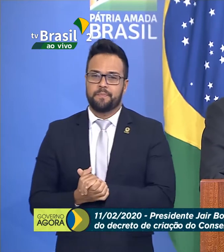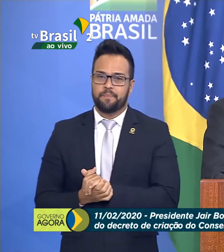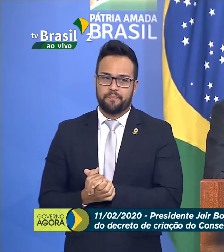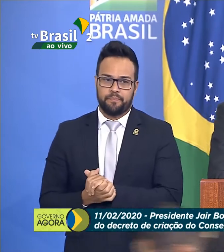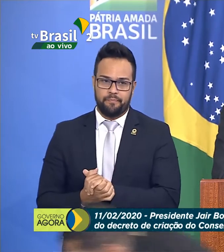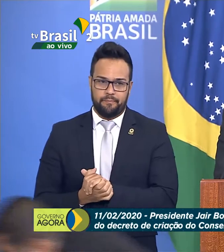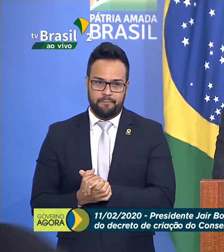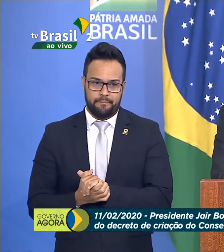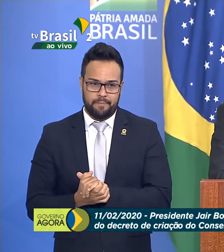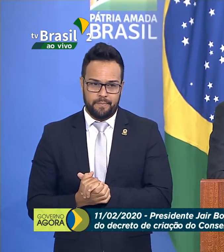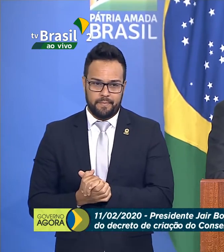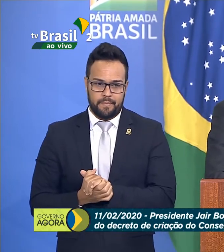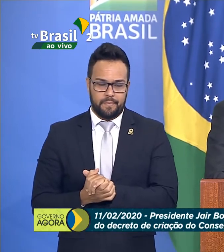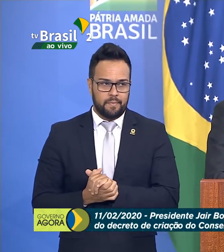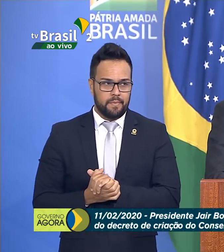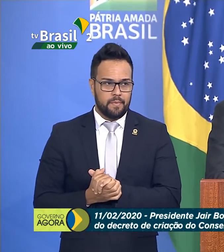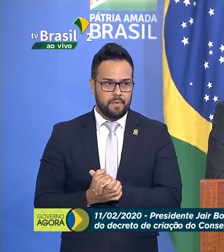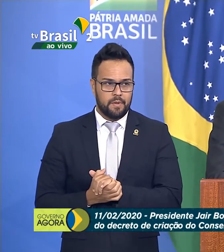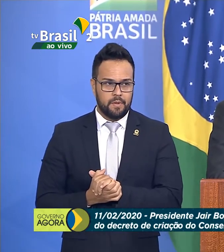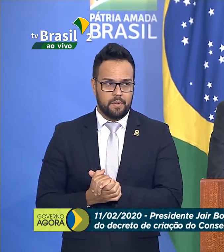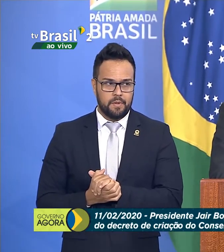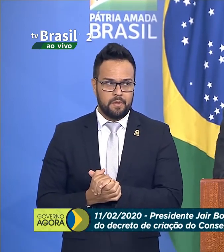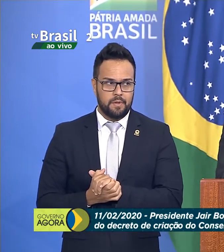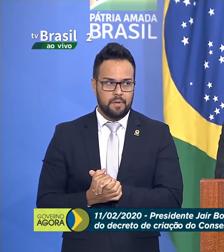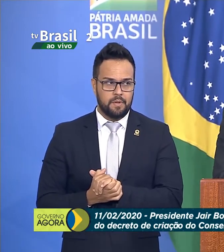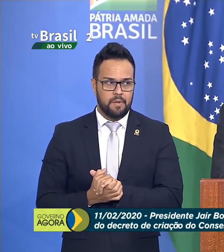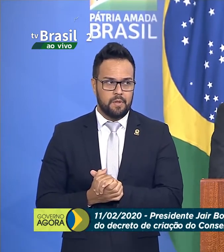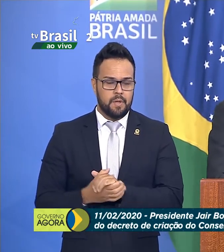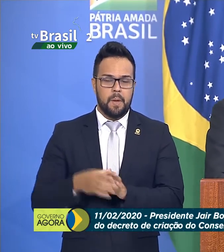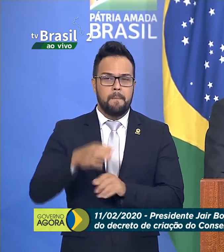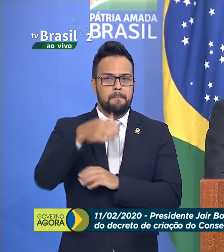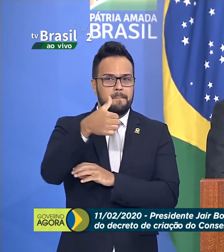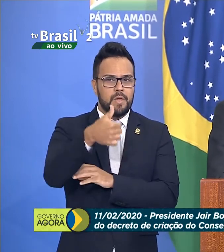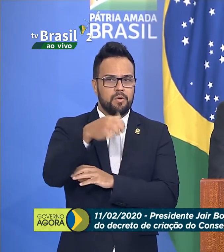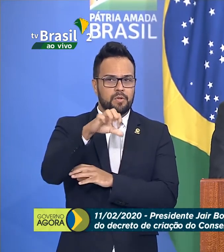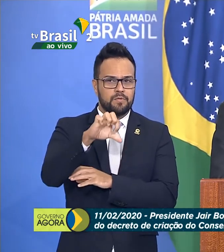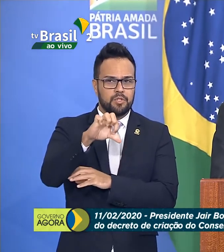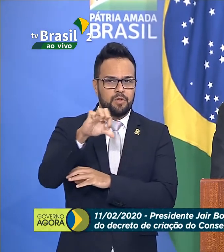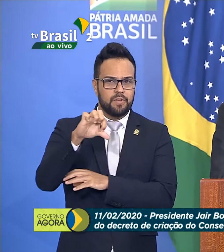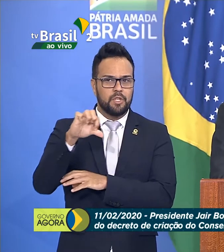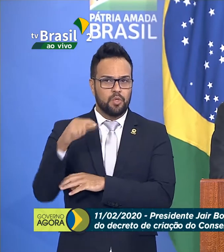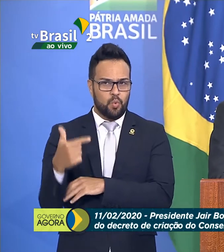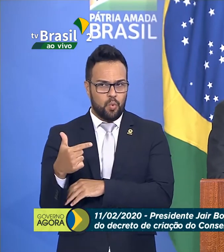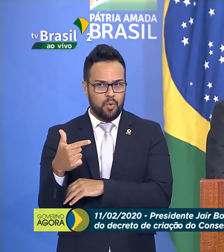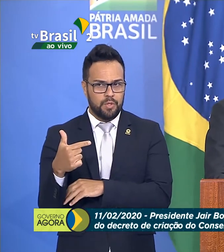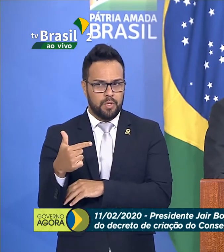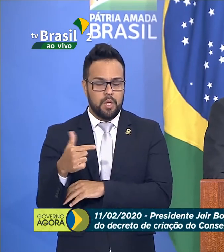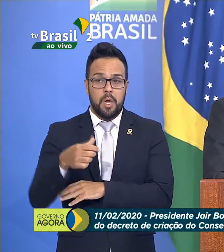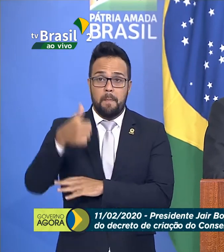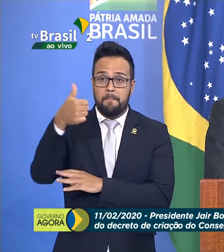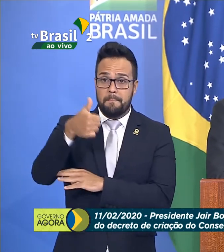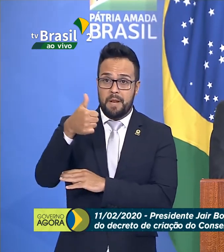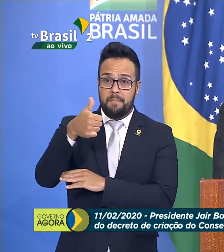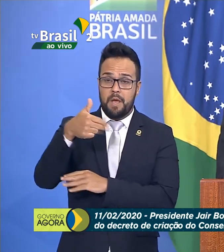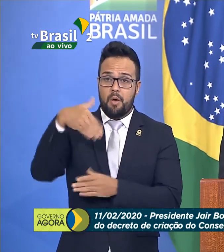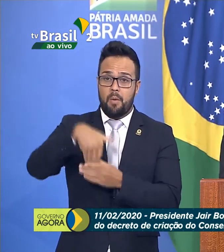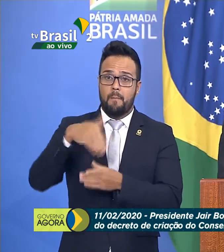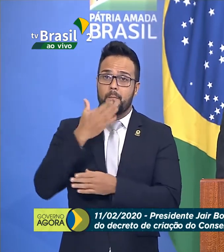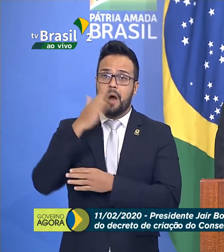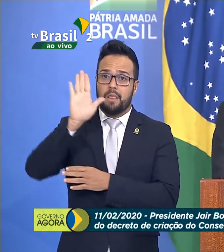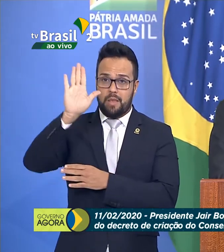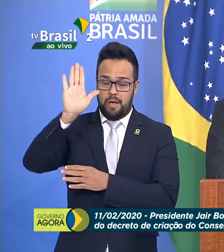1992. Não sei se o Atilalinho estava lá já. Estava lá, né? Um dos mais antigos aqui. Era o primeiro mandato meu, deputado